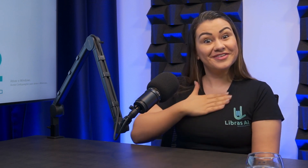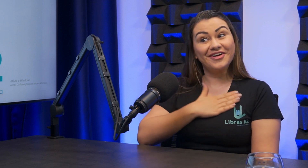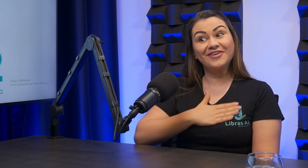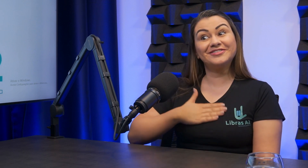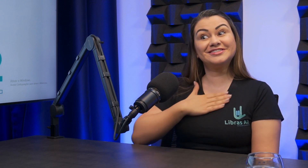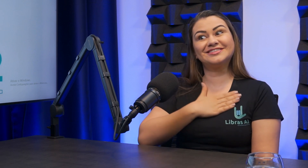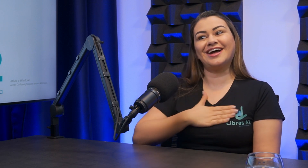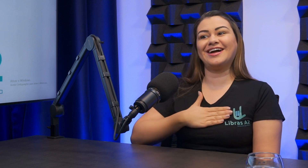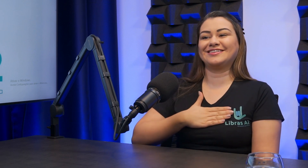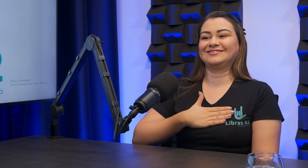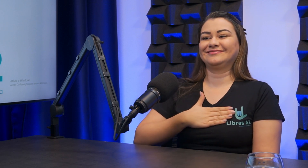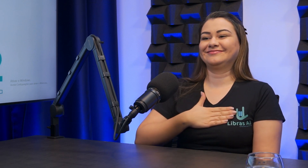Gostar.